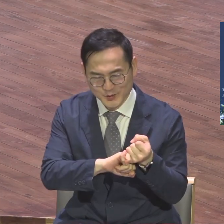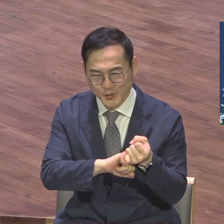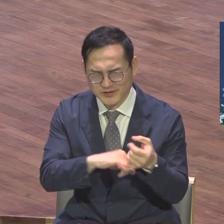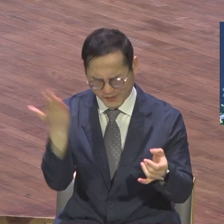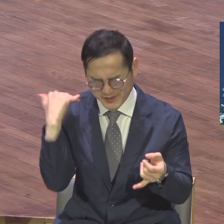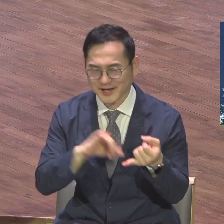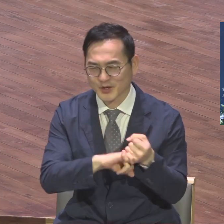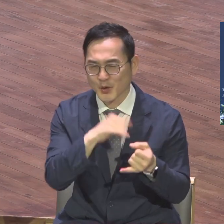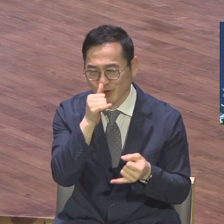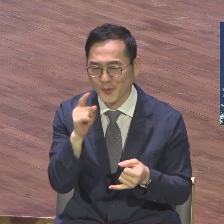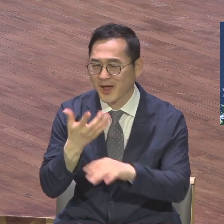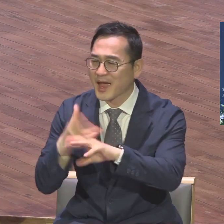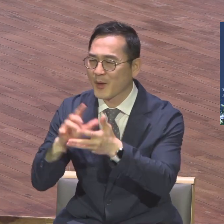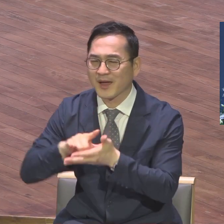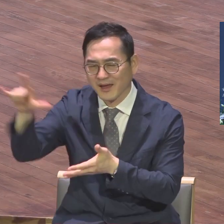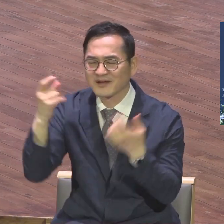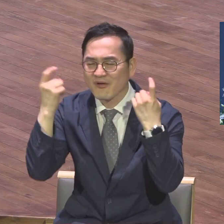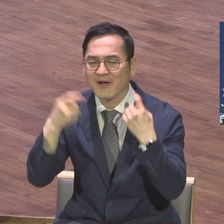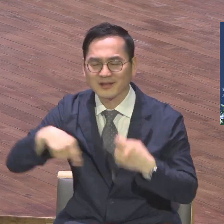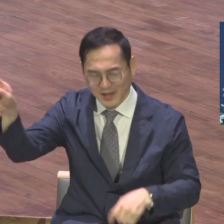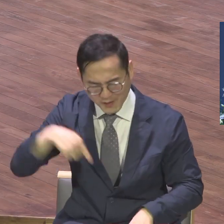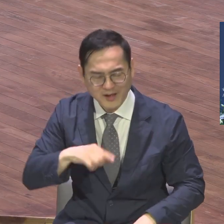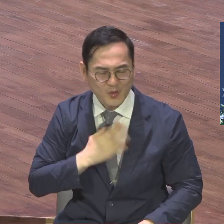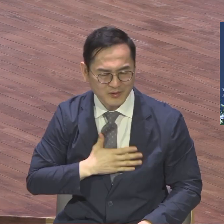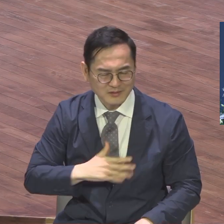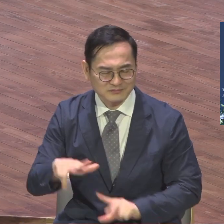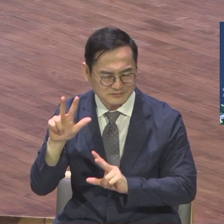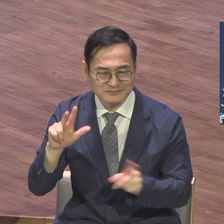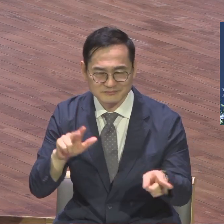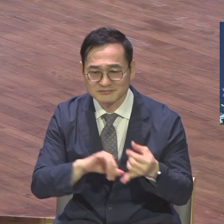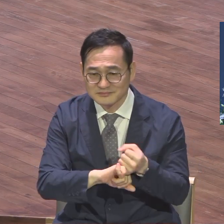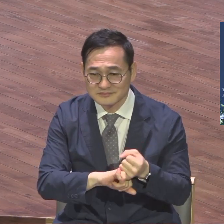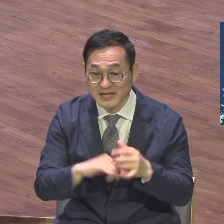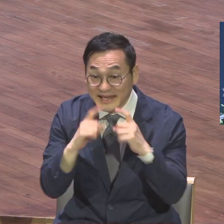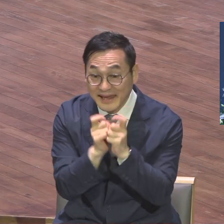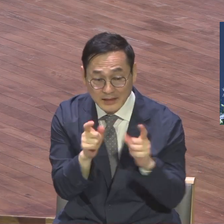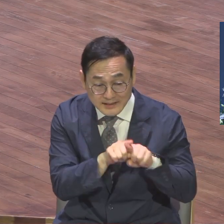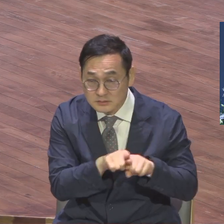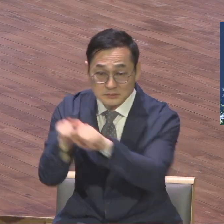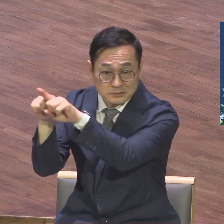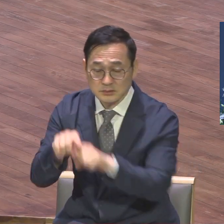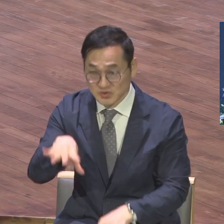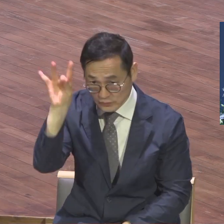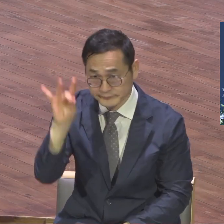하니까 해외 한번 갔다 오자 이렇게 개인적으로 간 건 처음입니다.